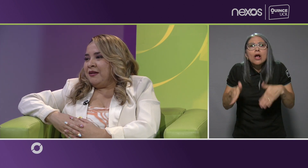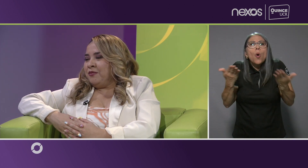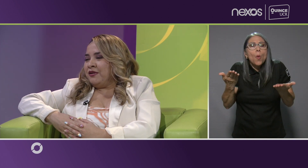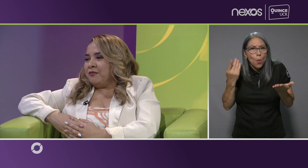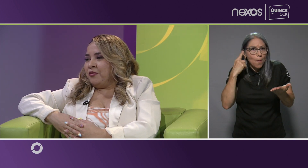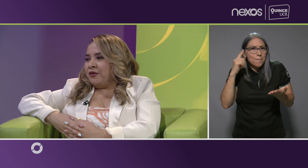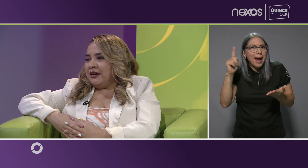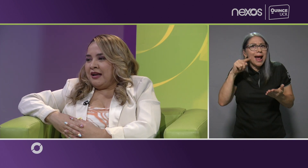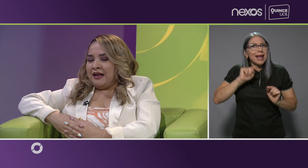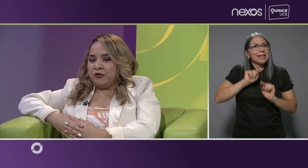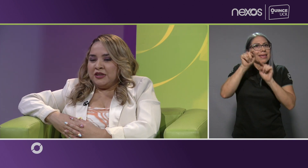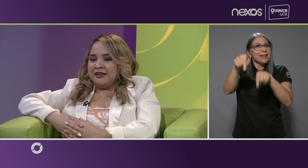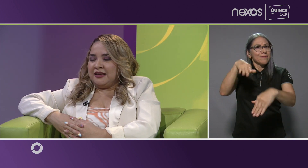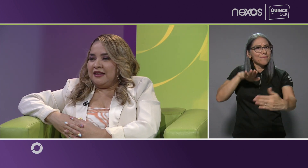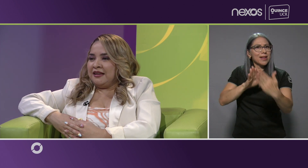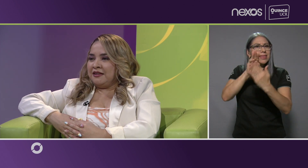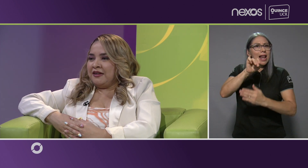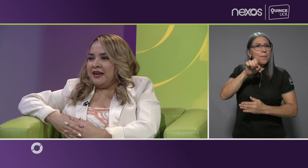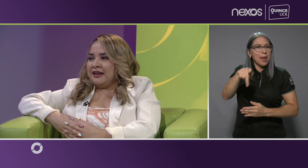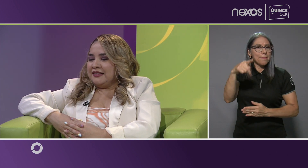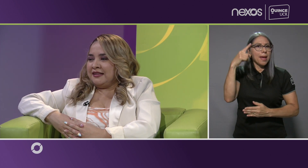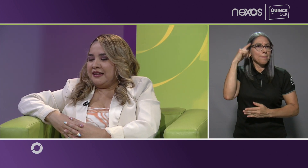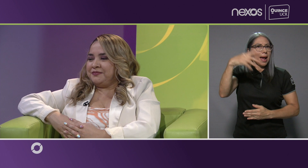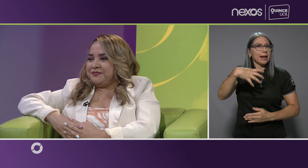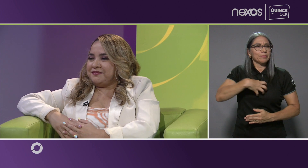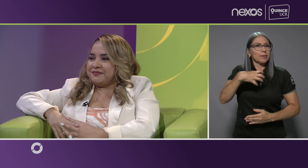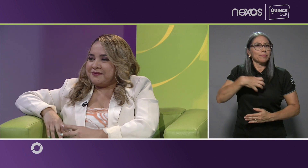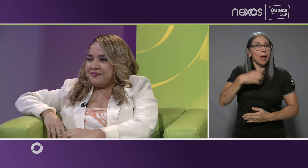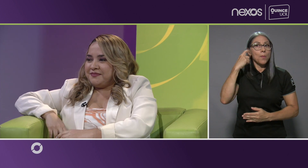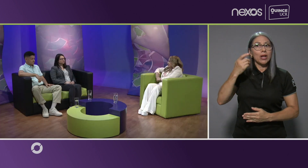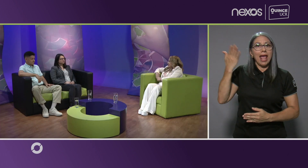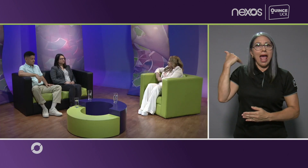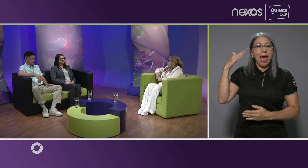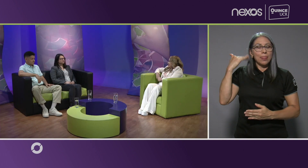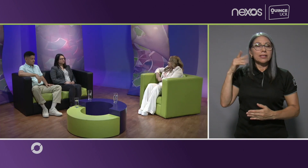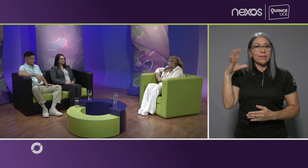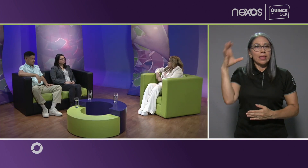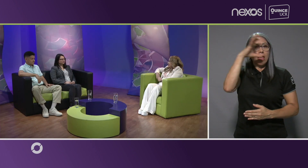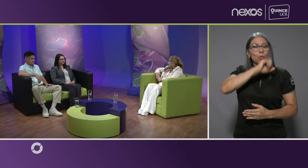MEP, ¿verdad?, por la noticia de que cerrarían el CESA.